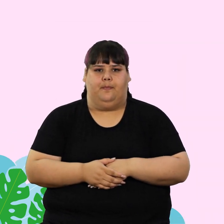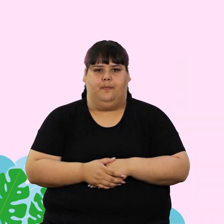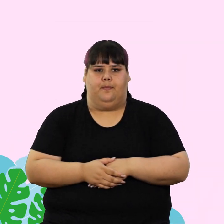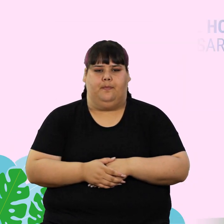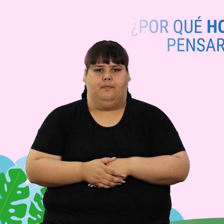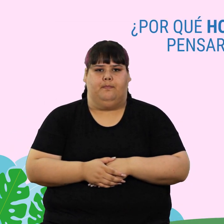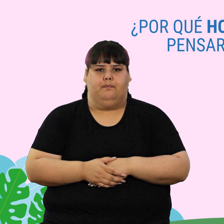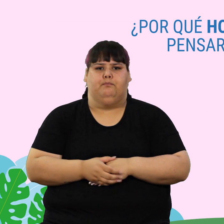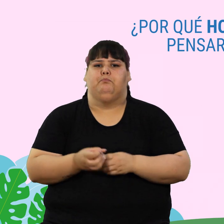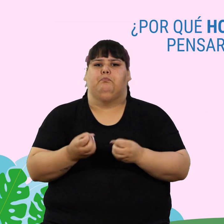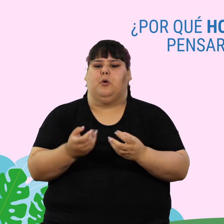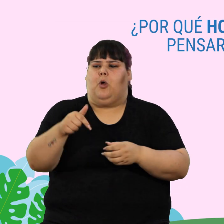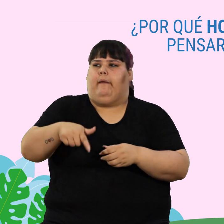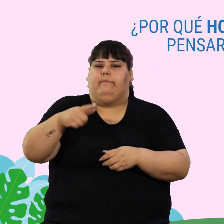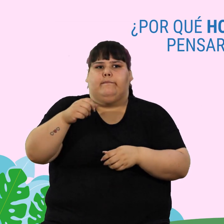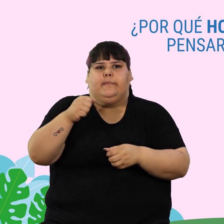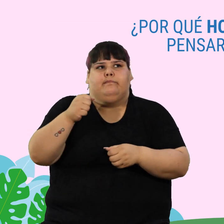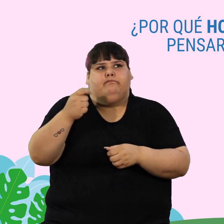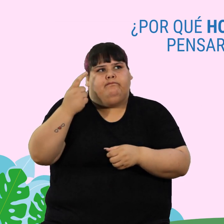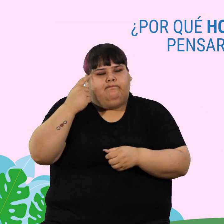¿Por qué hoy es importante pensar en el agua?